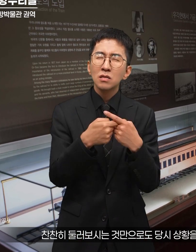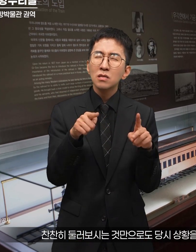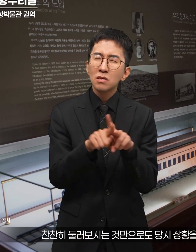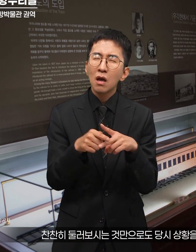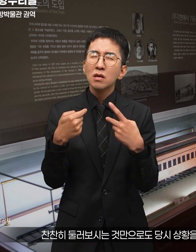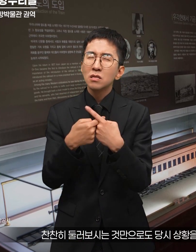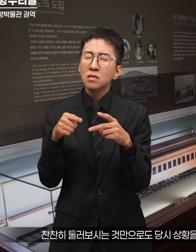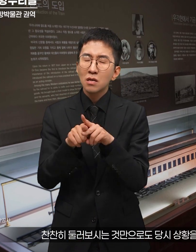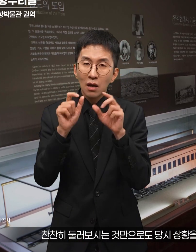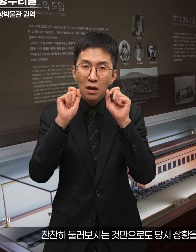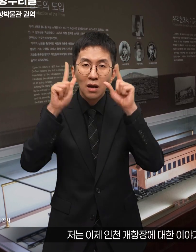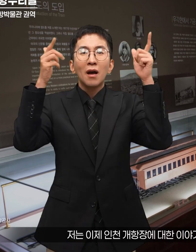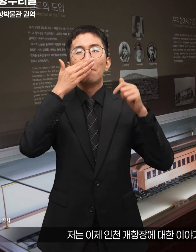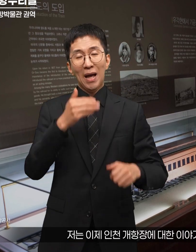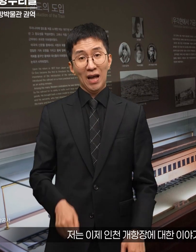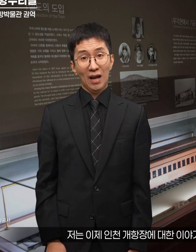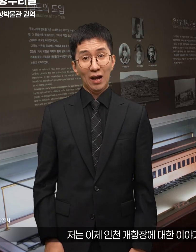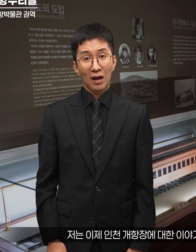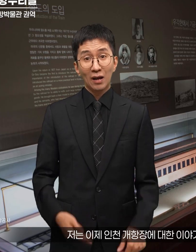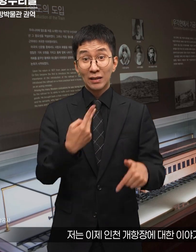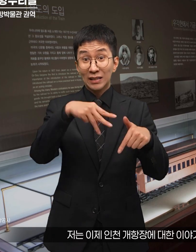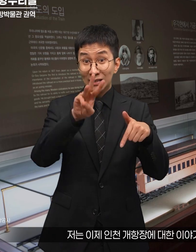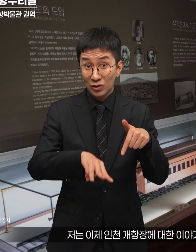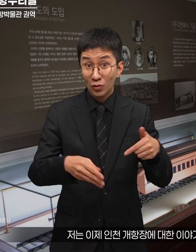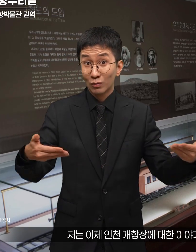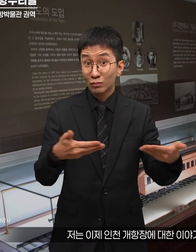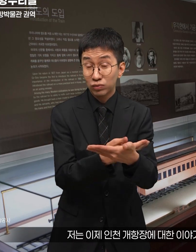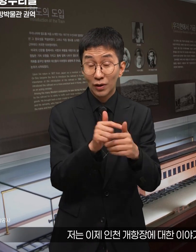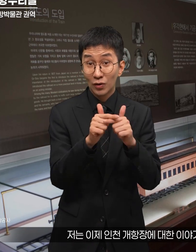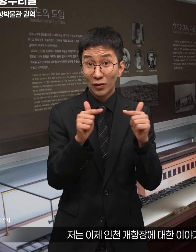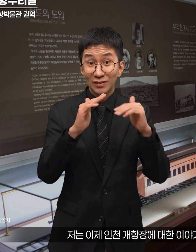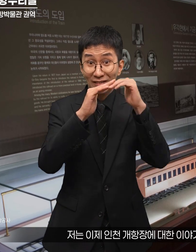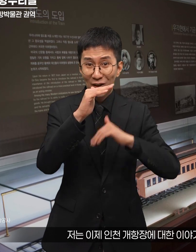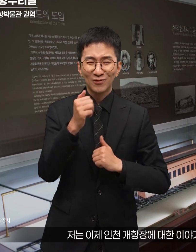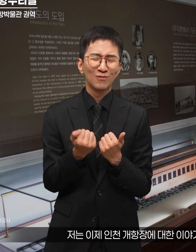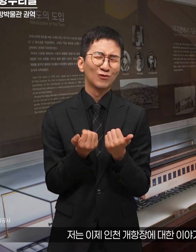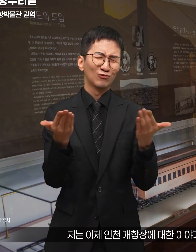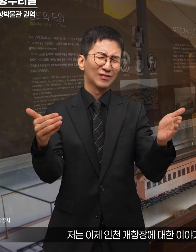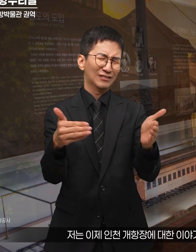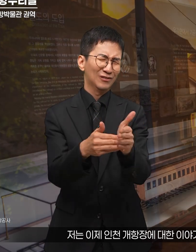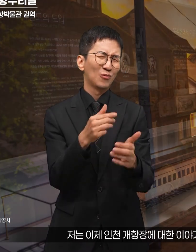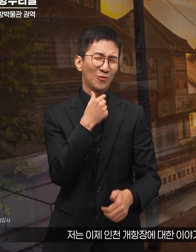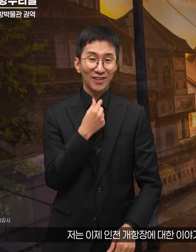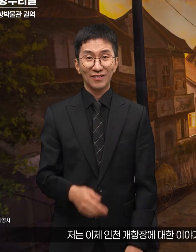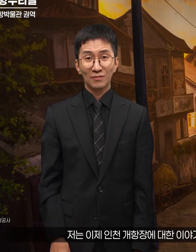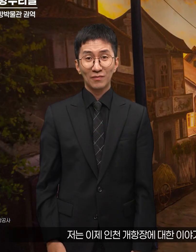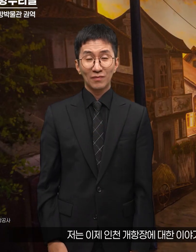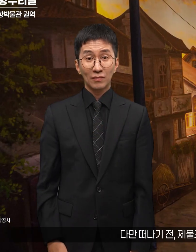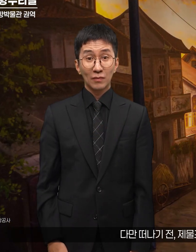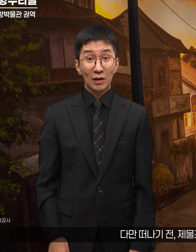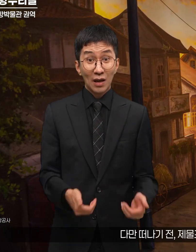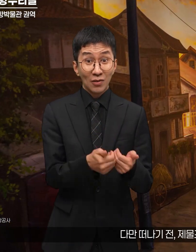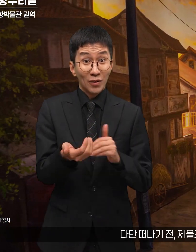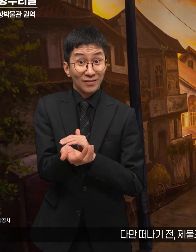되겠지요. 저는 이제 인천 개항장에 대한 이야기를 마무리하려고 합니다. 다만 떠나기